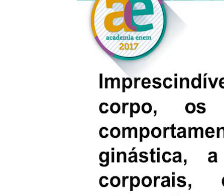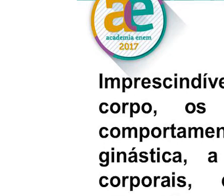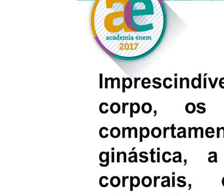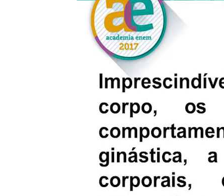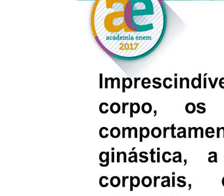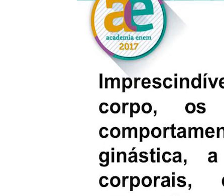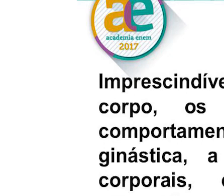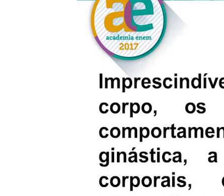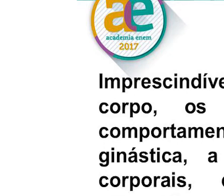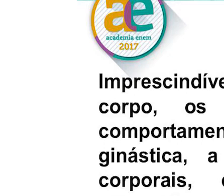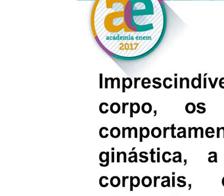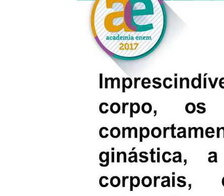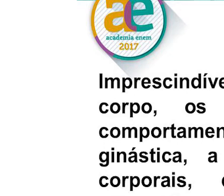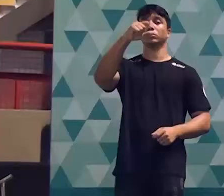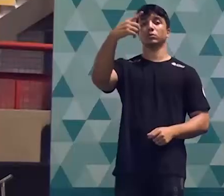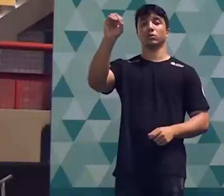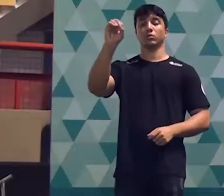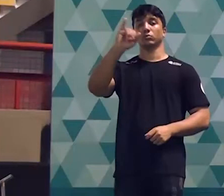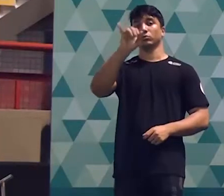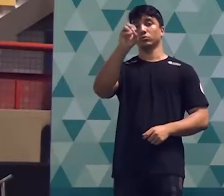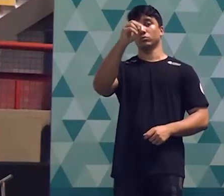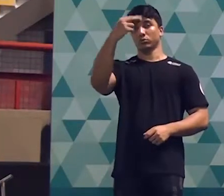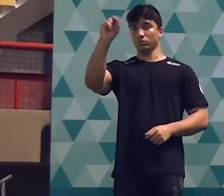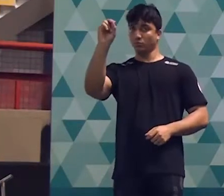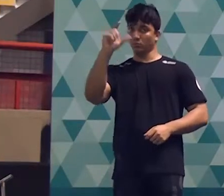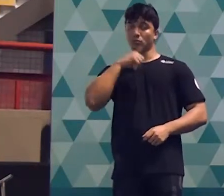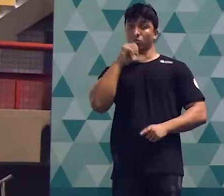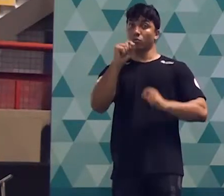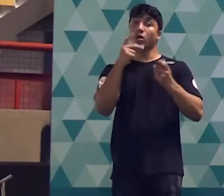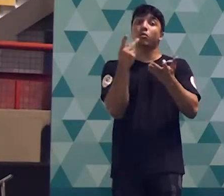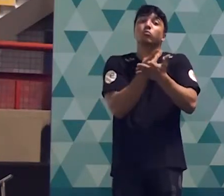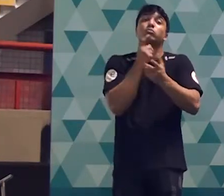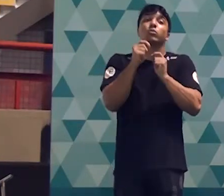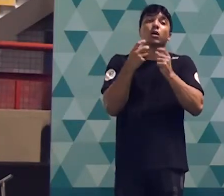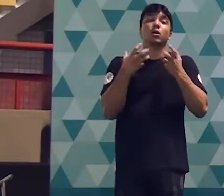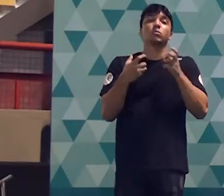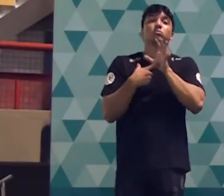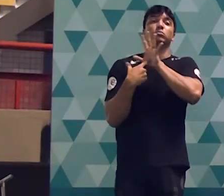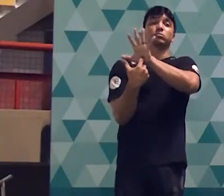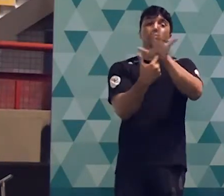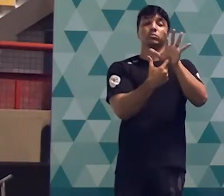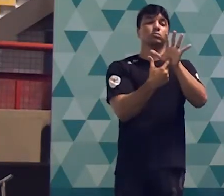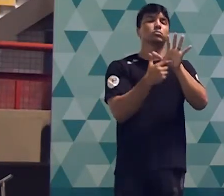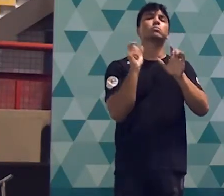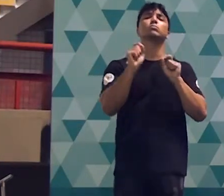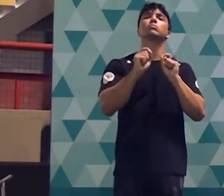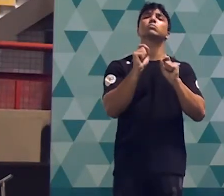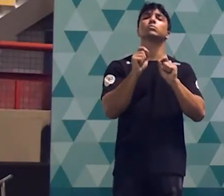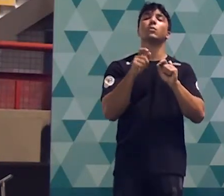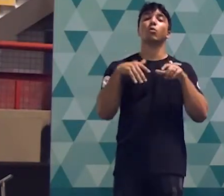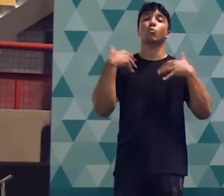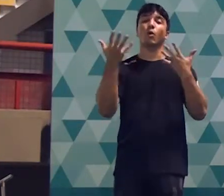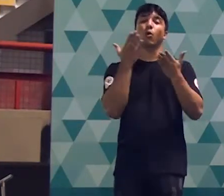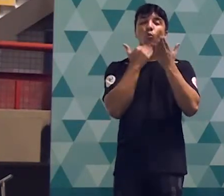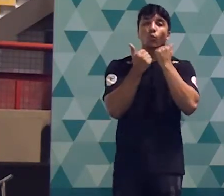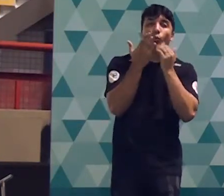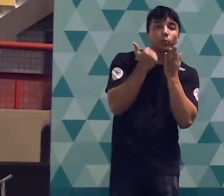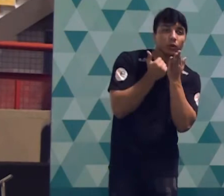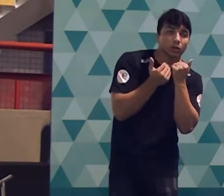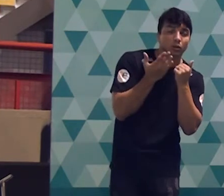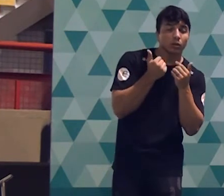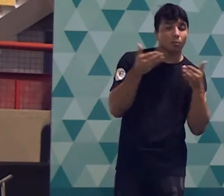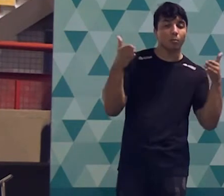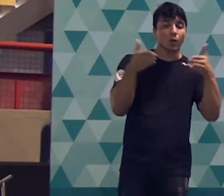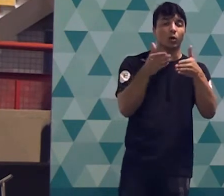João? Como é que a gente se veste? A gente tenta mostrar o que no São João? Quais são as comidas que a gente